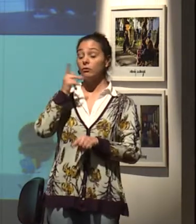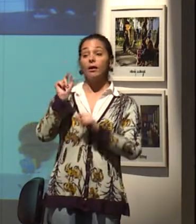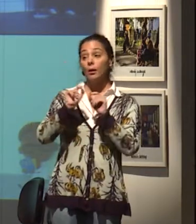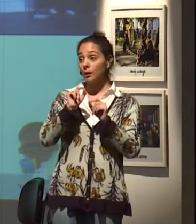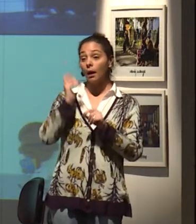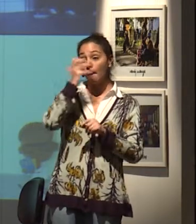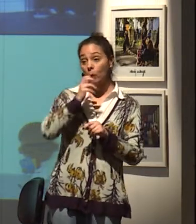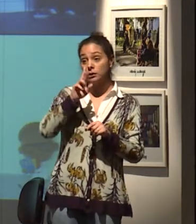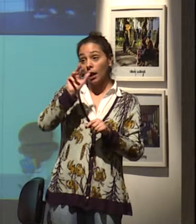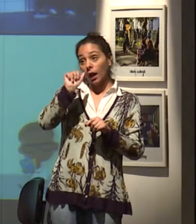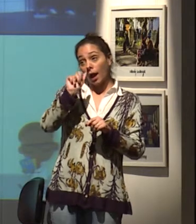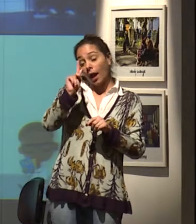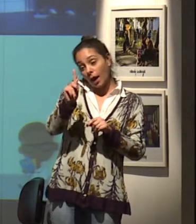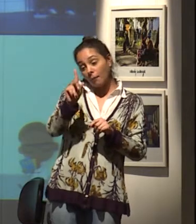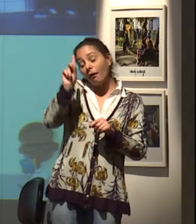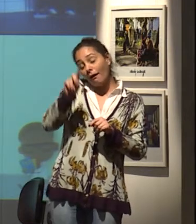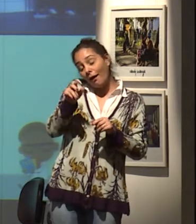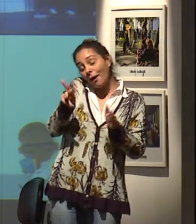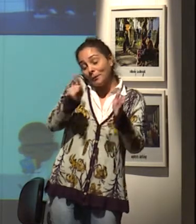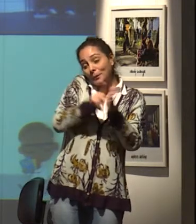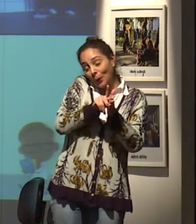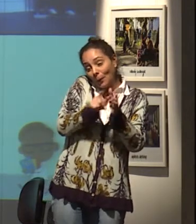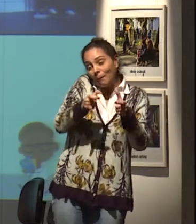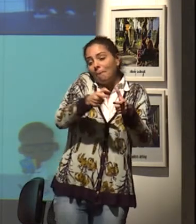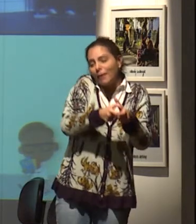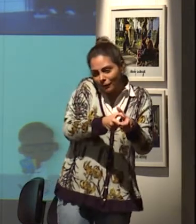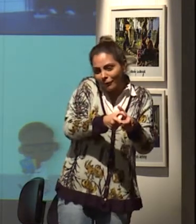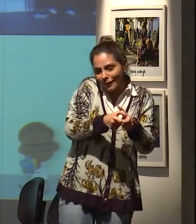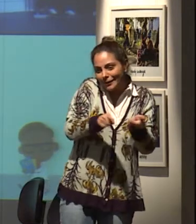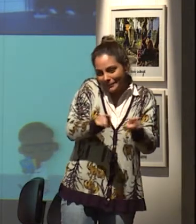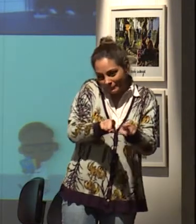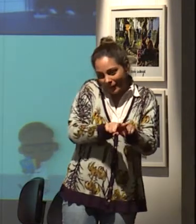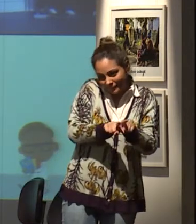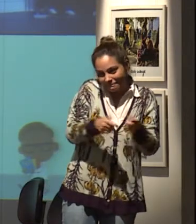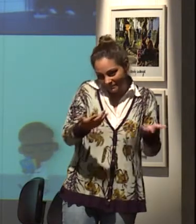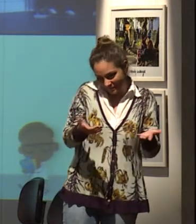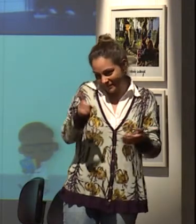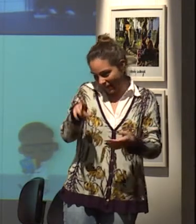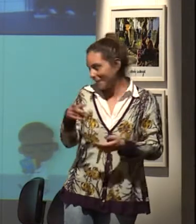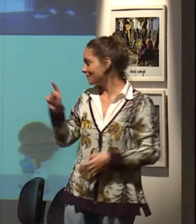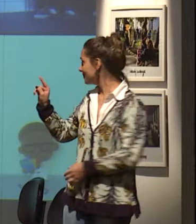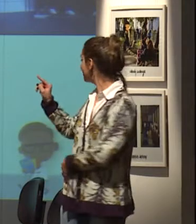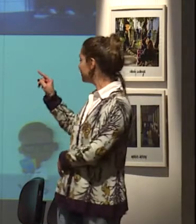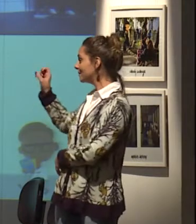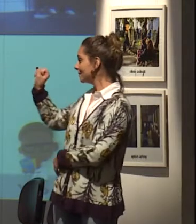E também é importante mostrar ali a questão do rap, porque é uma minoria também.